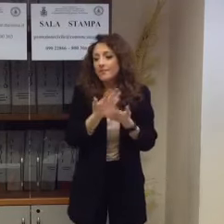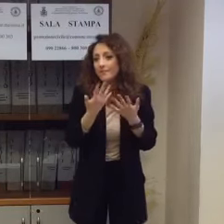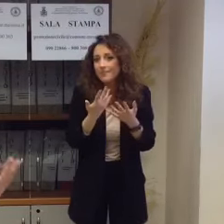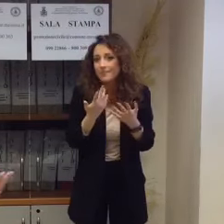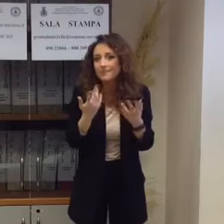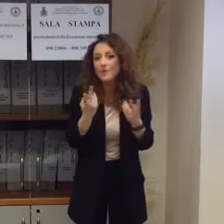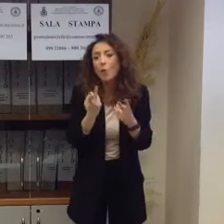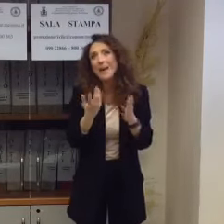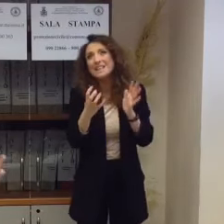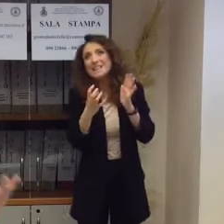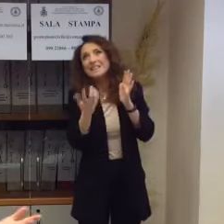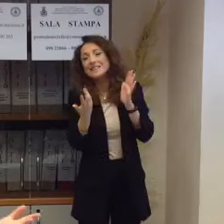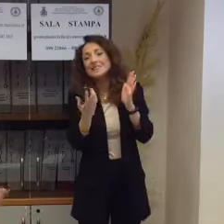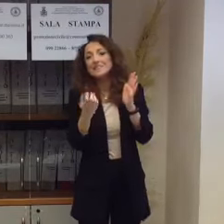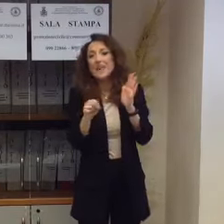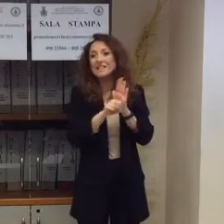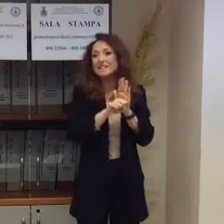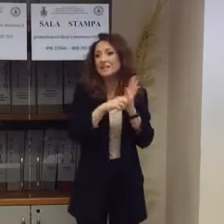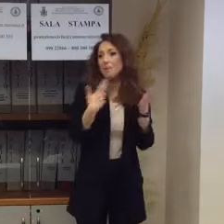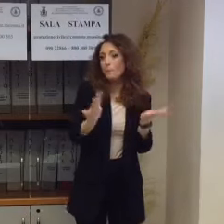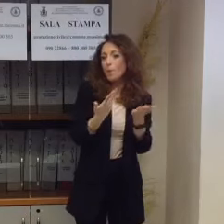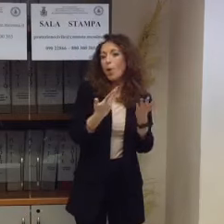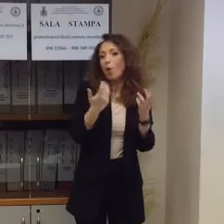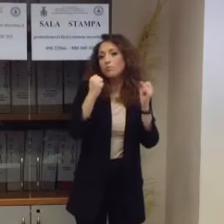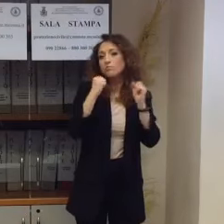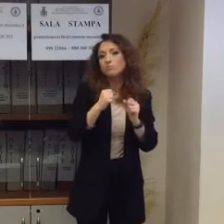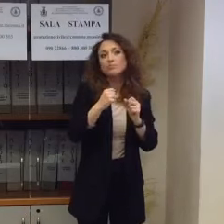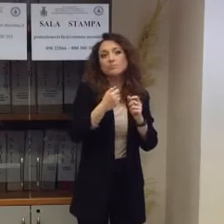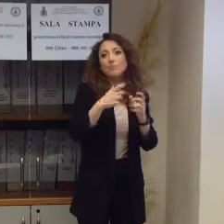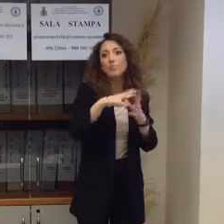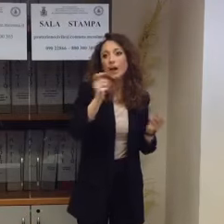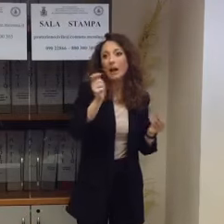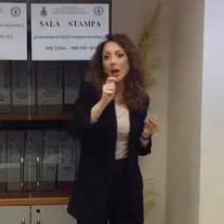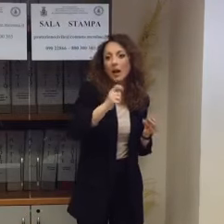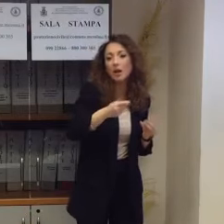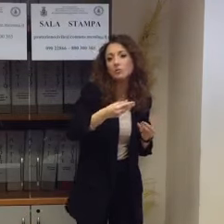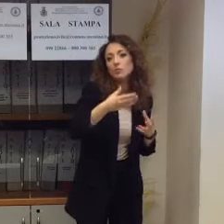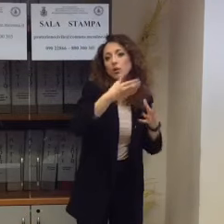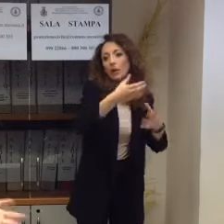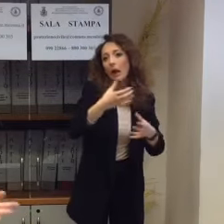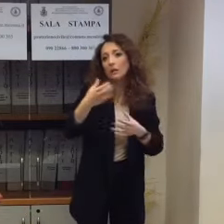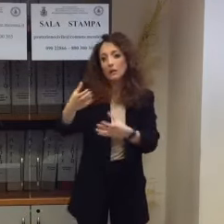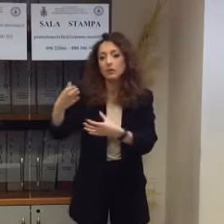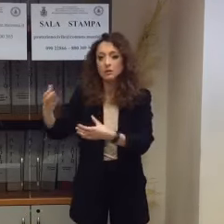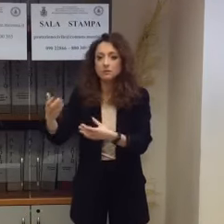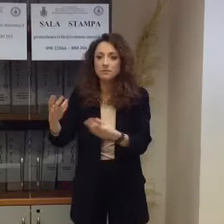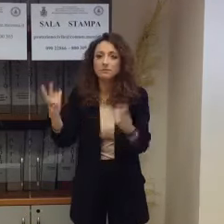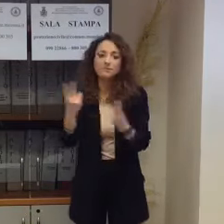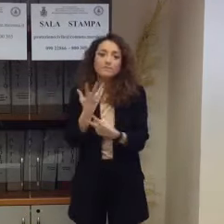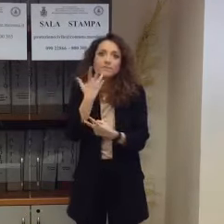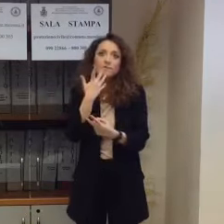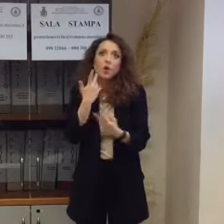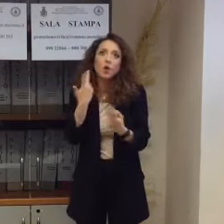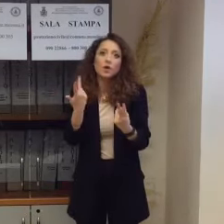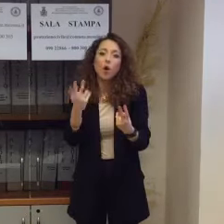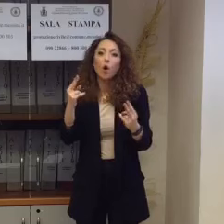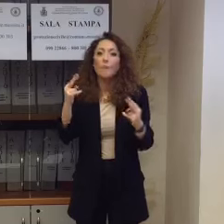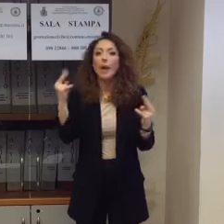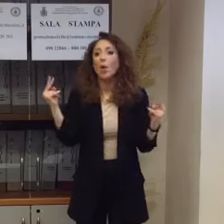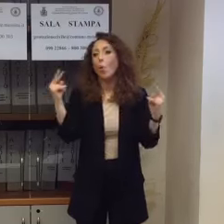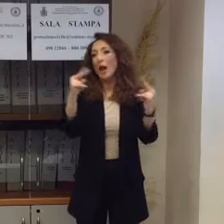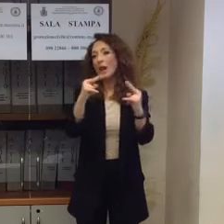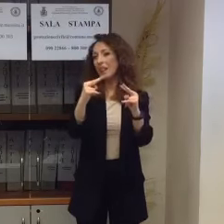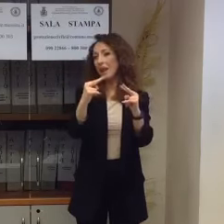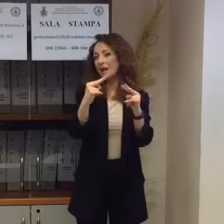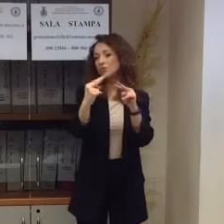dove posso, è un simbolo, non è niente di che, capisco che c'è la voglia anche pure di guardarci negli occhi, e questo con grande piacere,